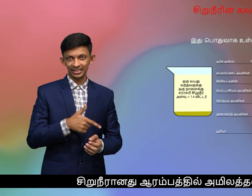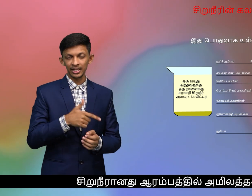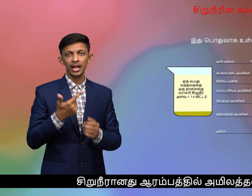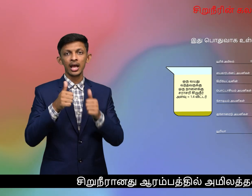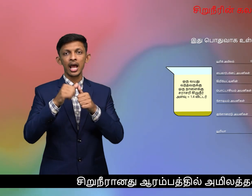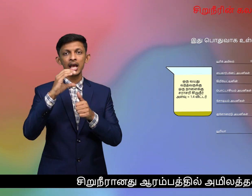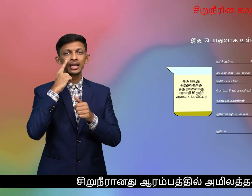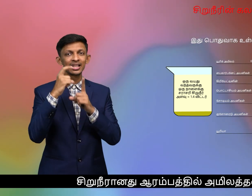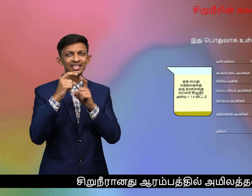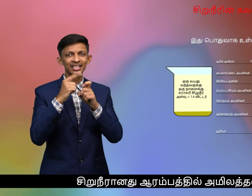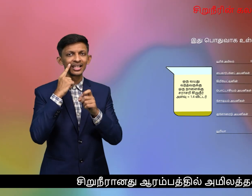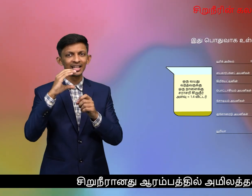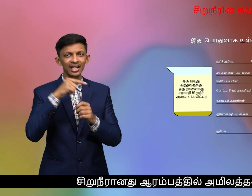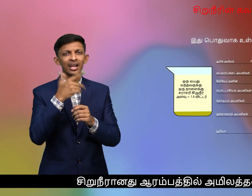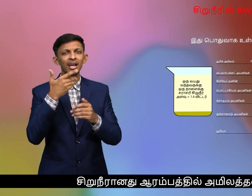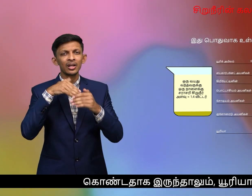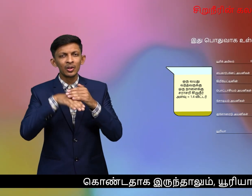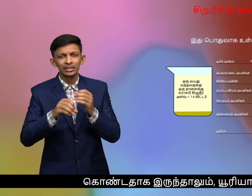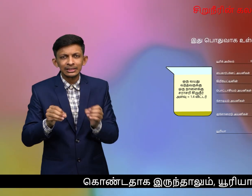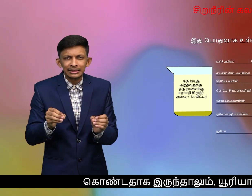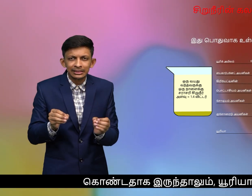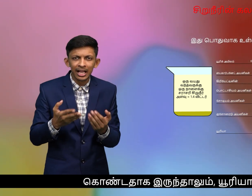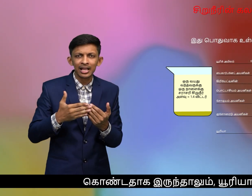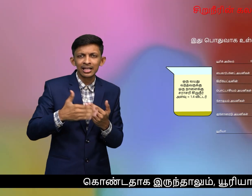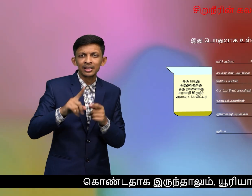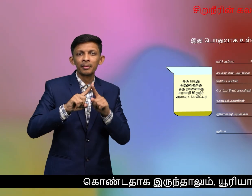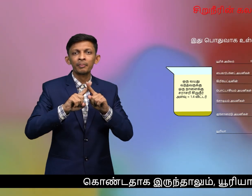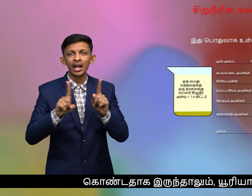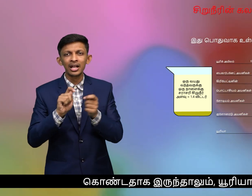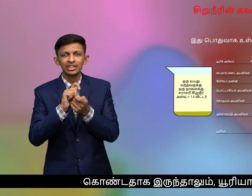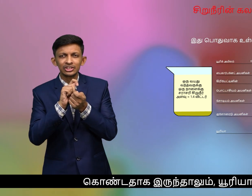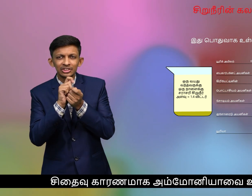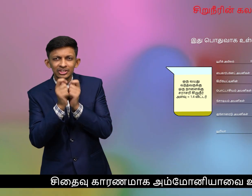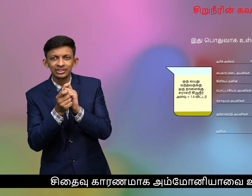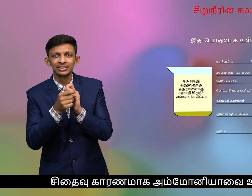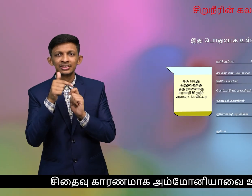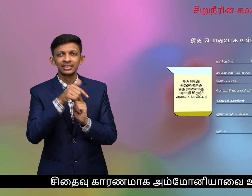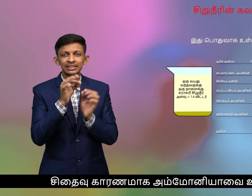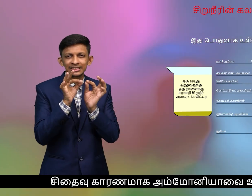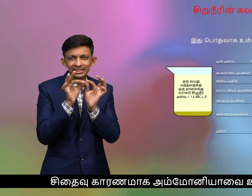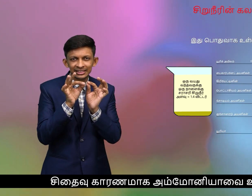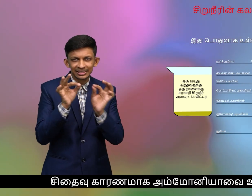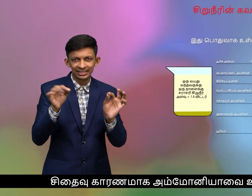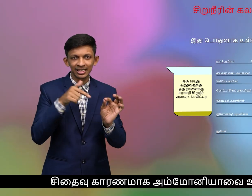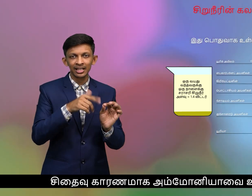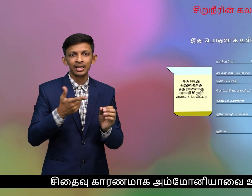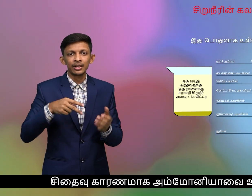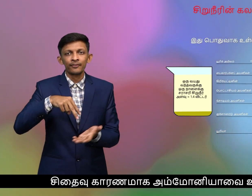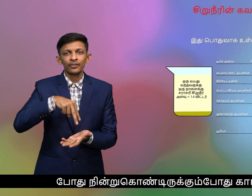சிறுநீரானது ஆரம்பத்தில் அமிலத்தன்மை கொண்டதாக இருந்தாலும் யூரியாவின் சிதைவு காரணமாக அமோனியாவை உருவாக்கும்